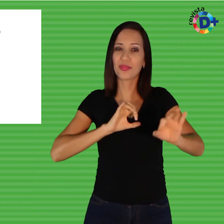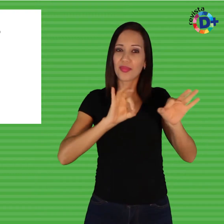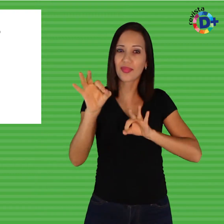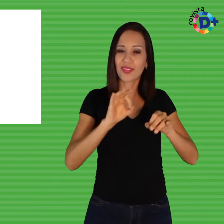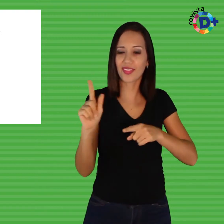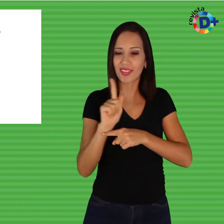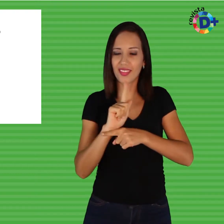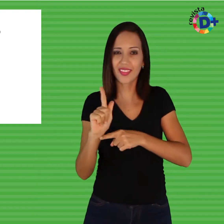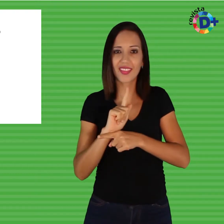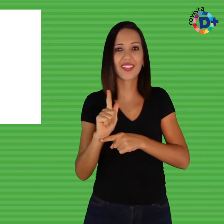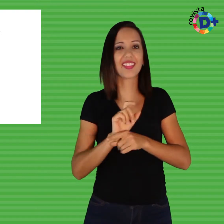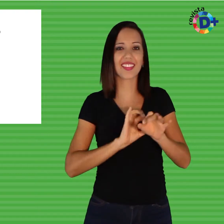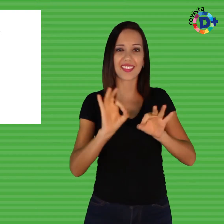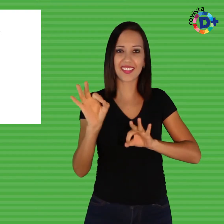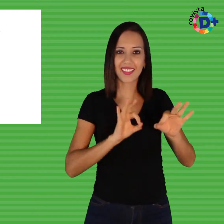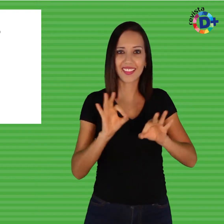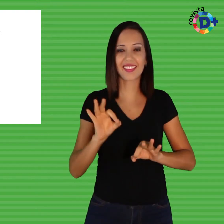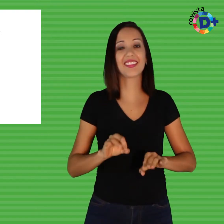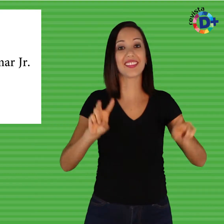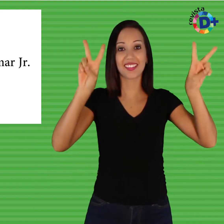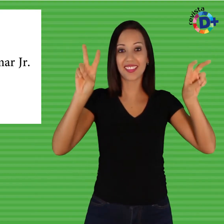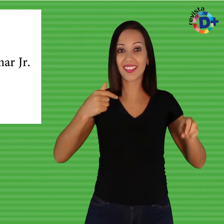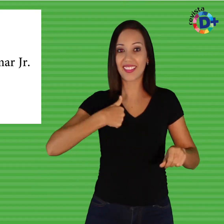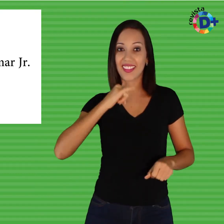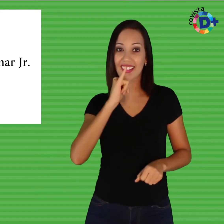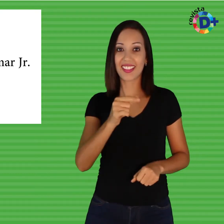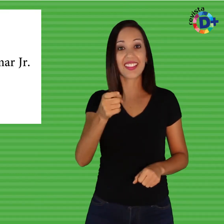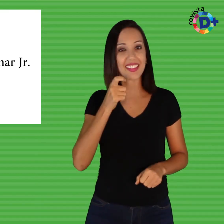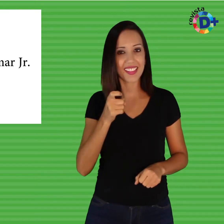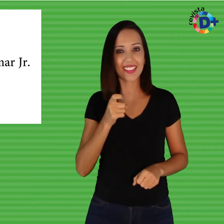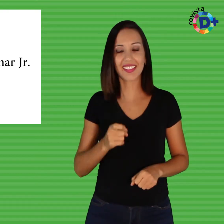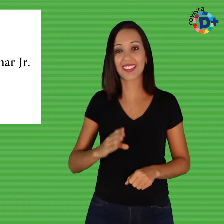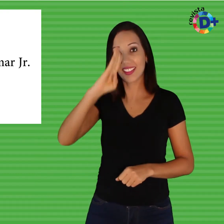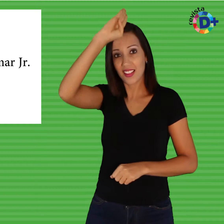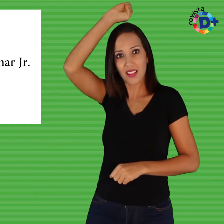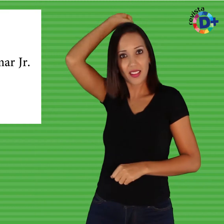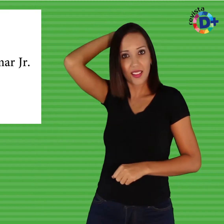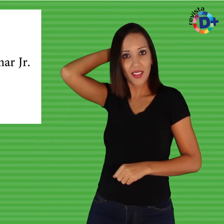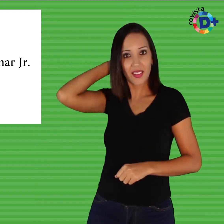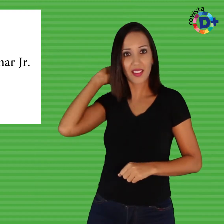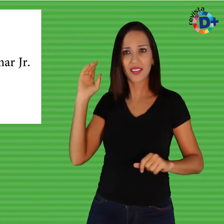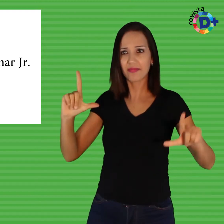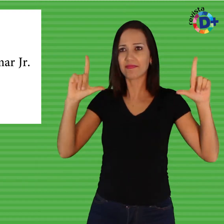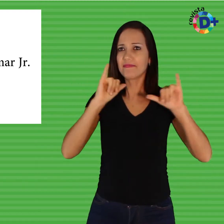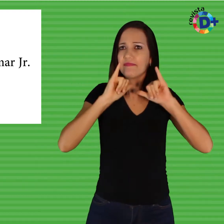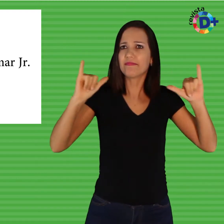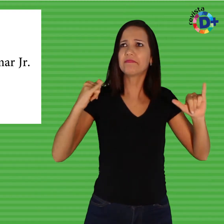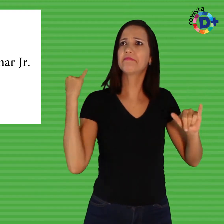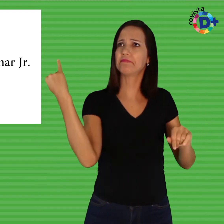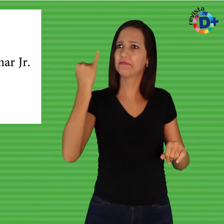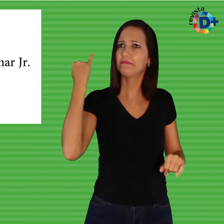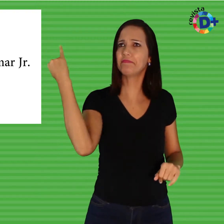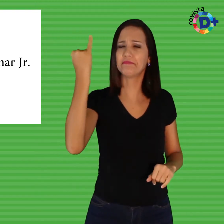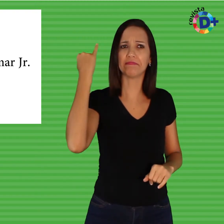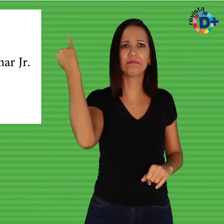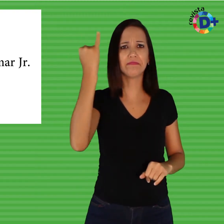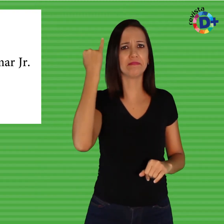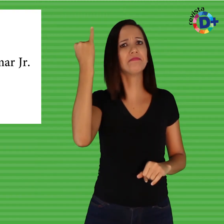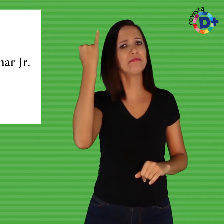X. Para o craque Neymar Júnior, foi importante conhecer a Síndrome do X frágil. Como muitos